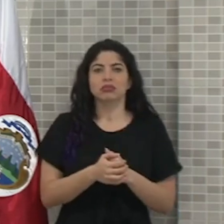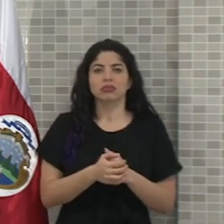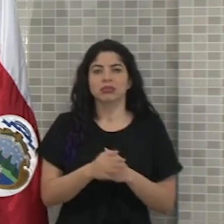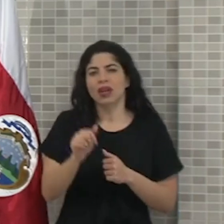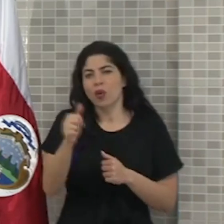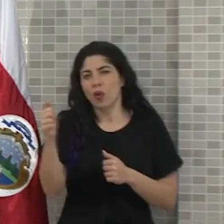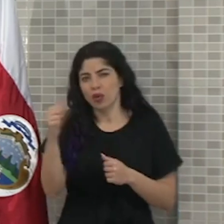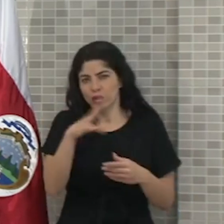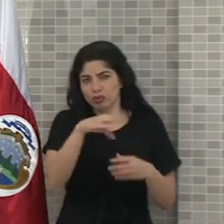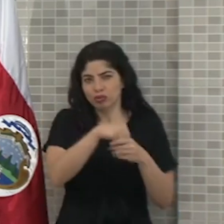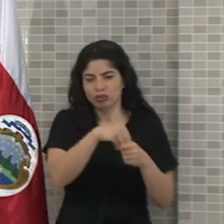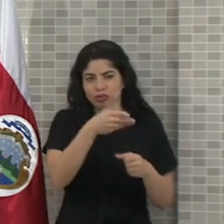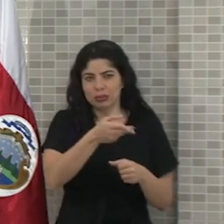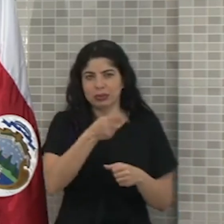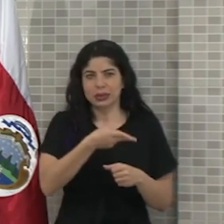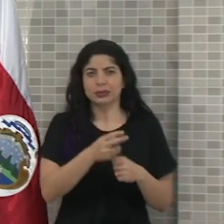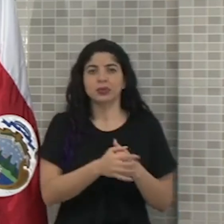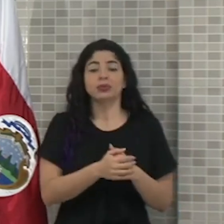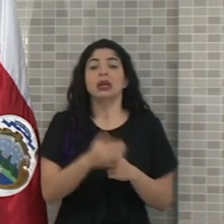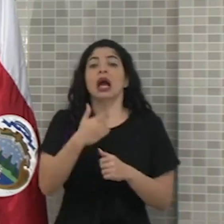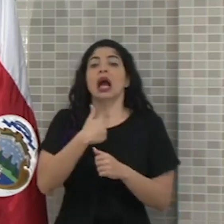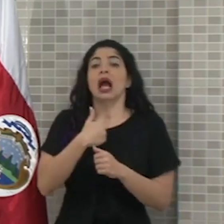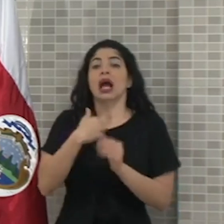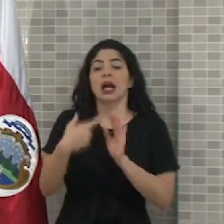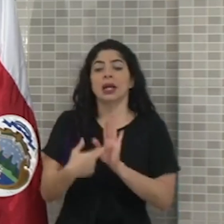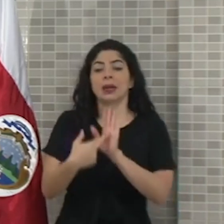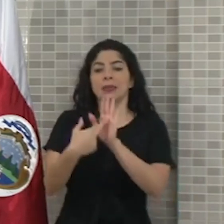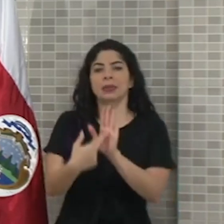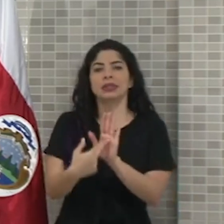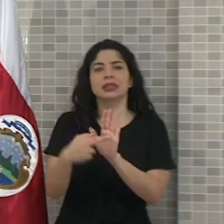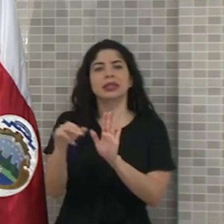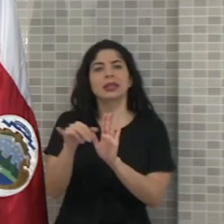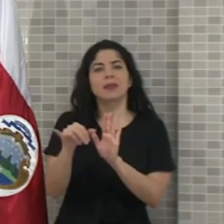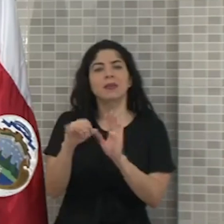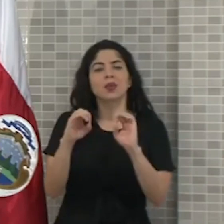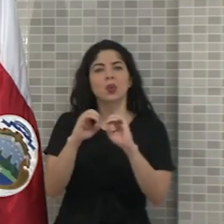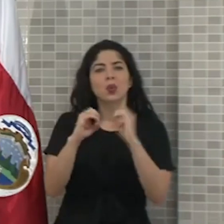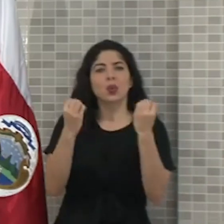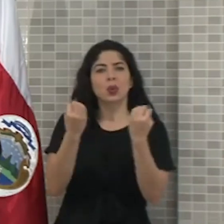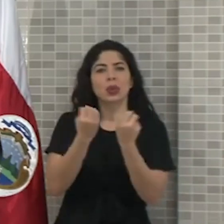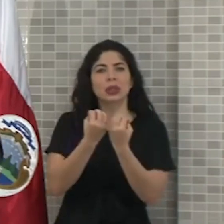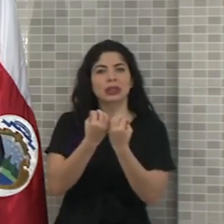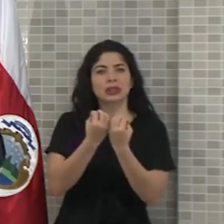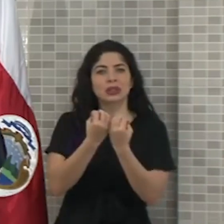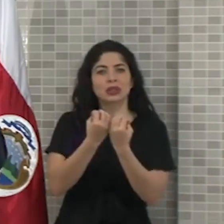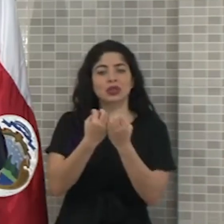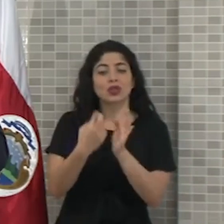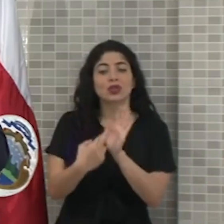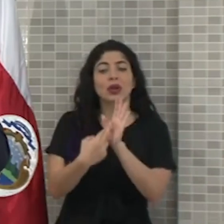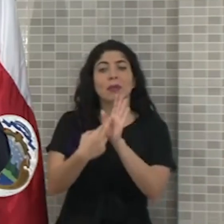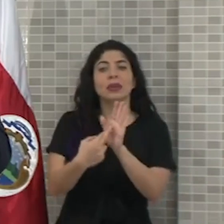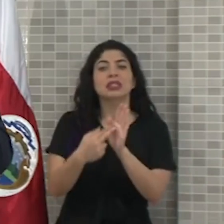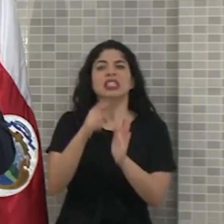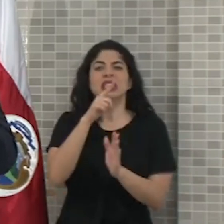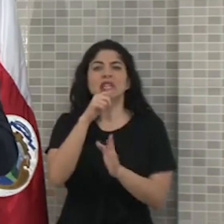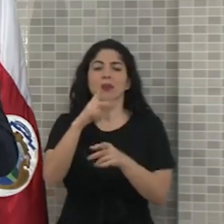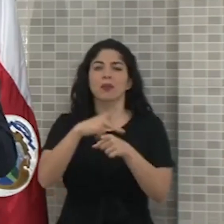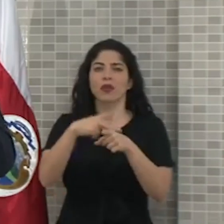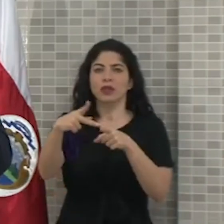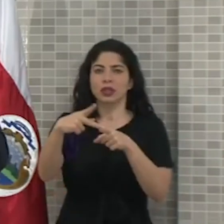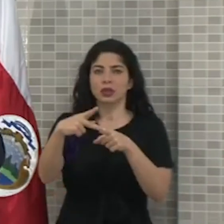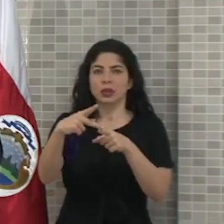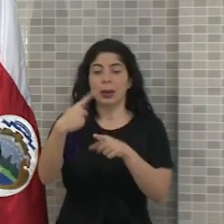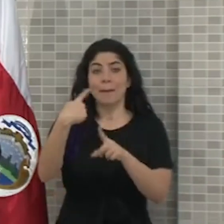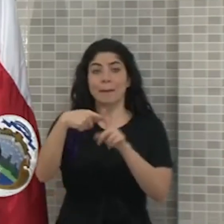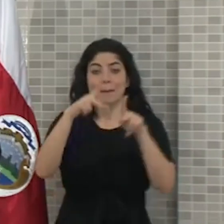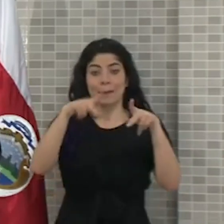entre otros. Tenemos representantes de esas organizaciones que son las que representan a los profesionales y